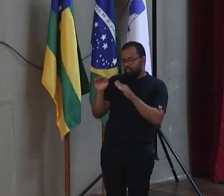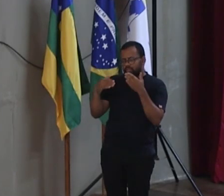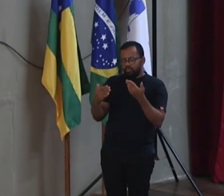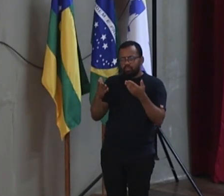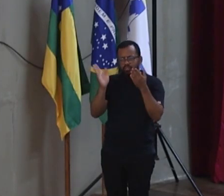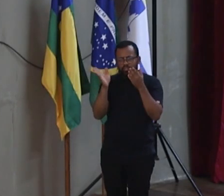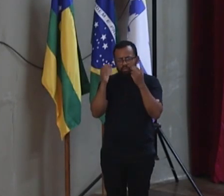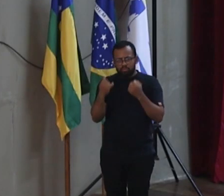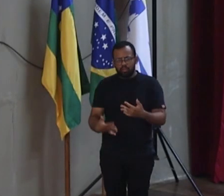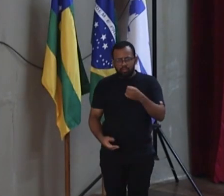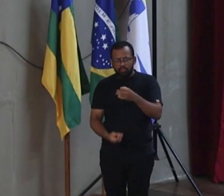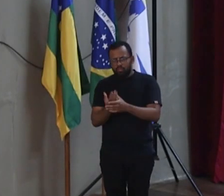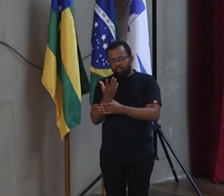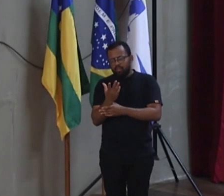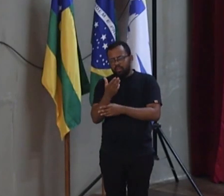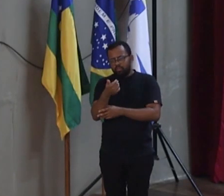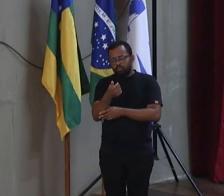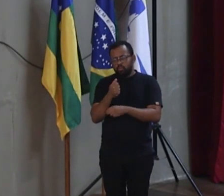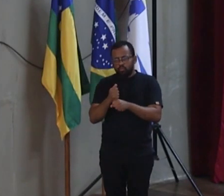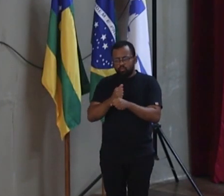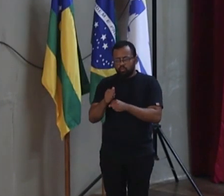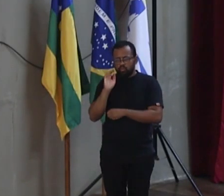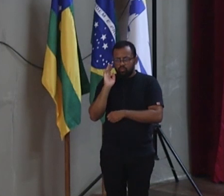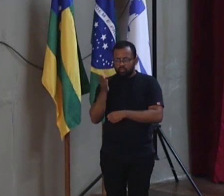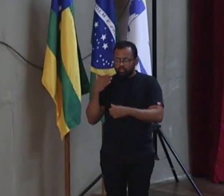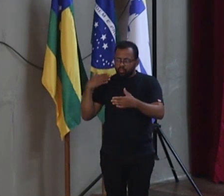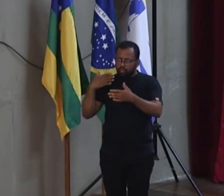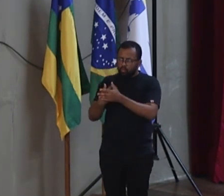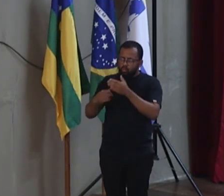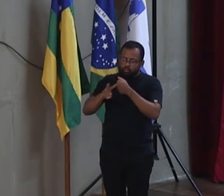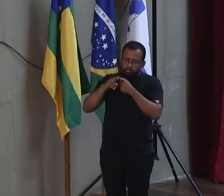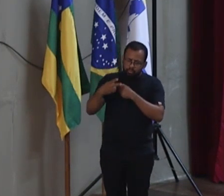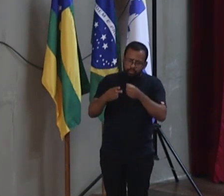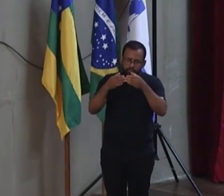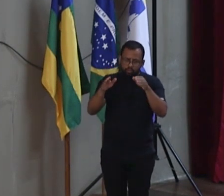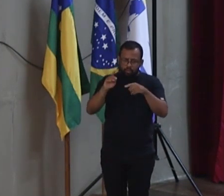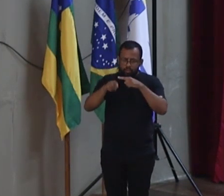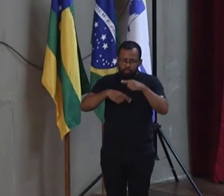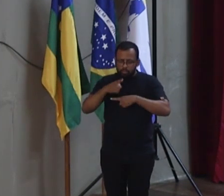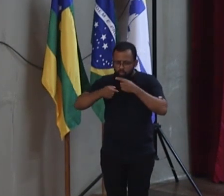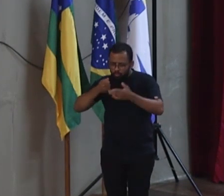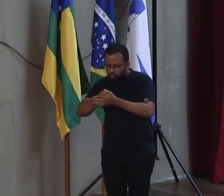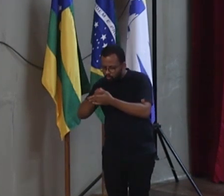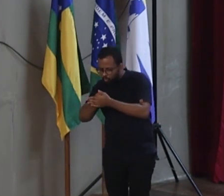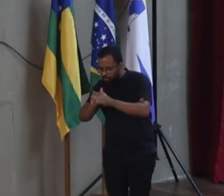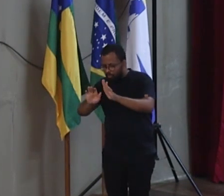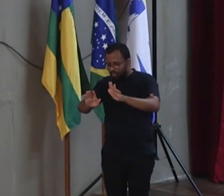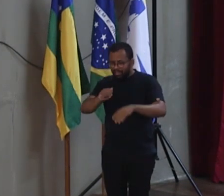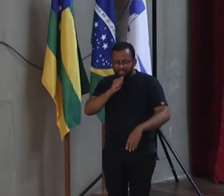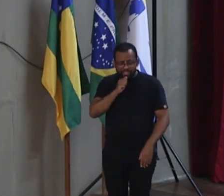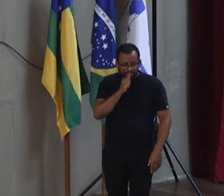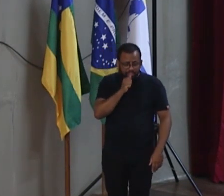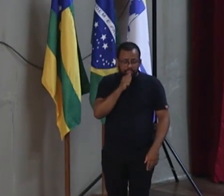Então, como eu disse, ela foi criada logo nos anos em que ainda repercutia o impacto da abertura pós-ditadura, mas ainda